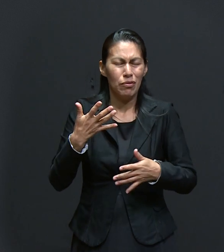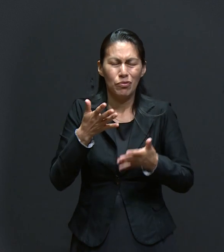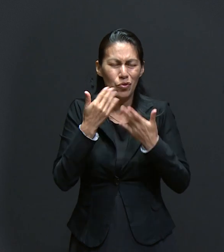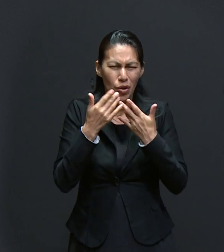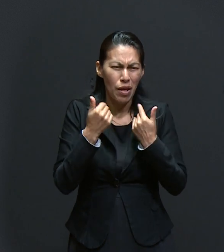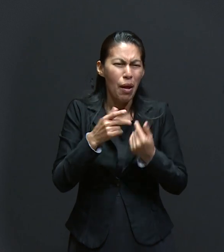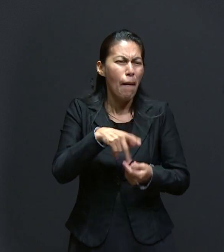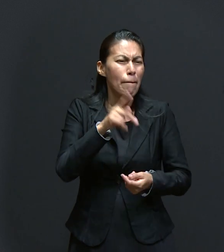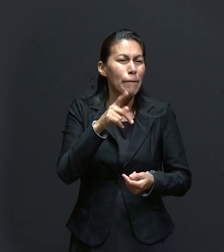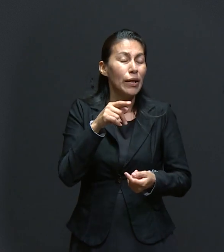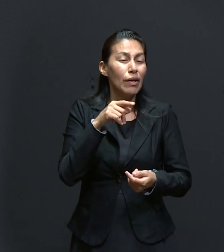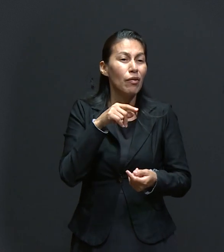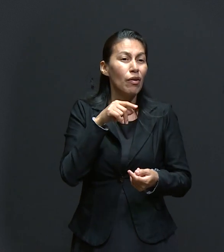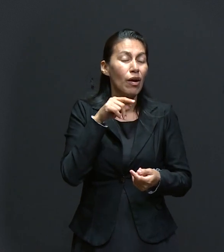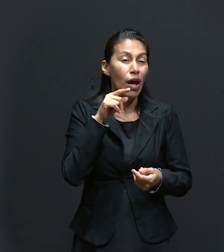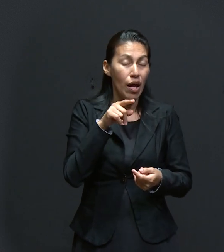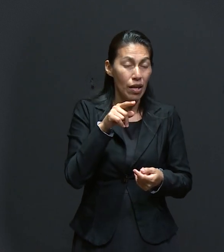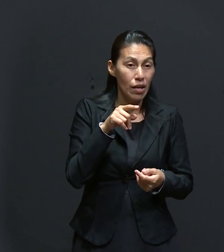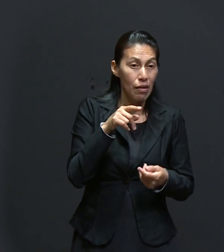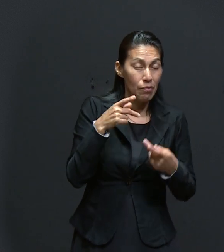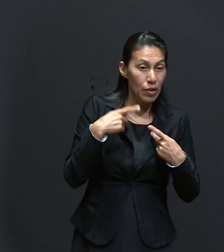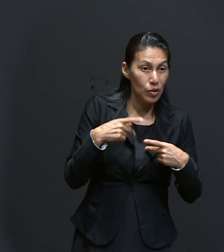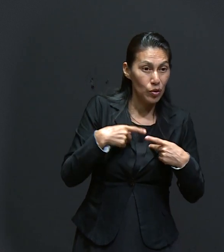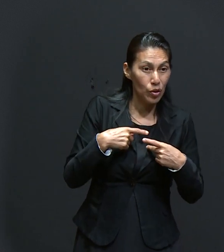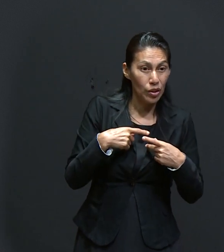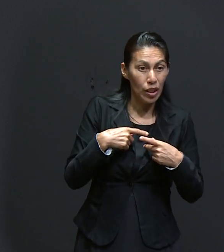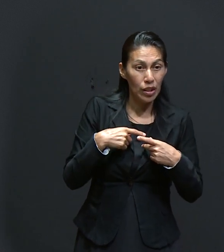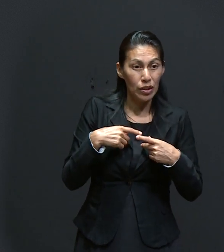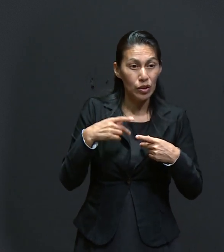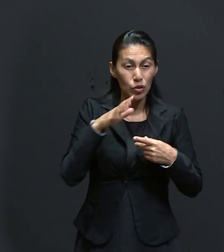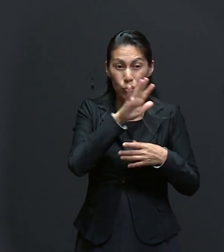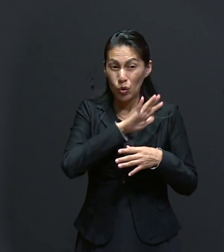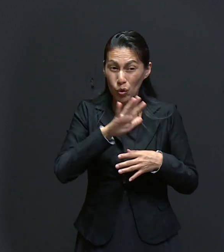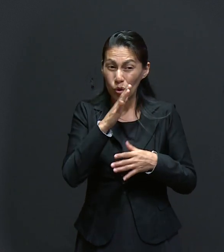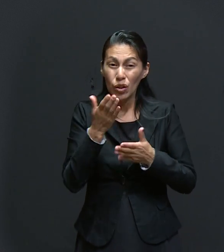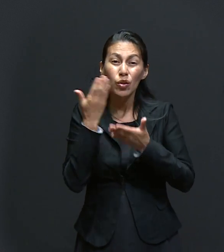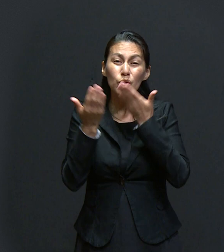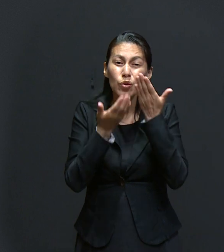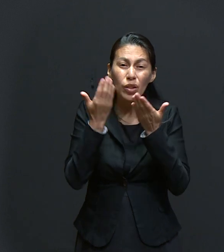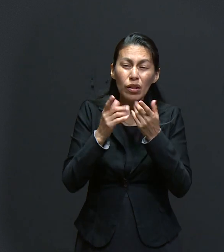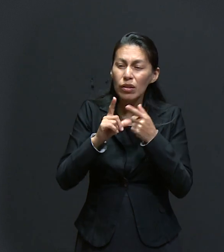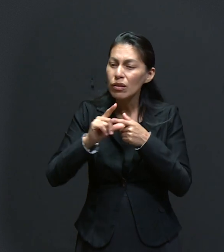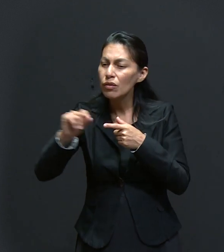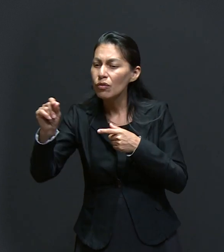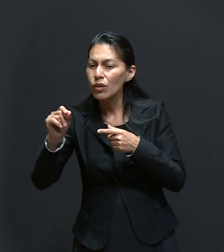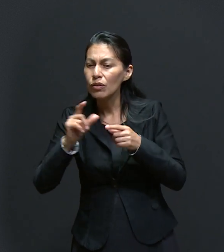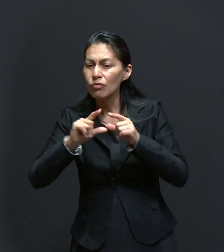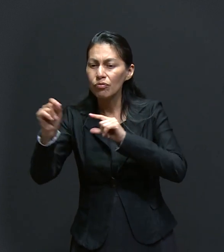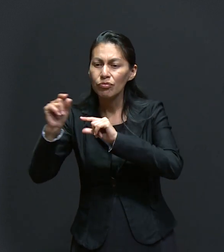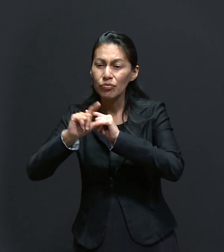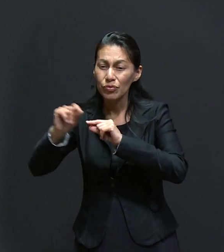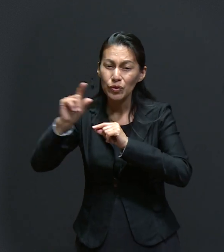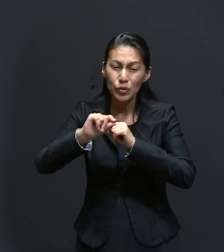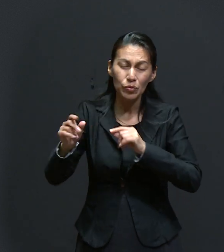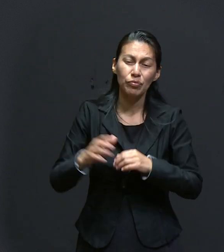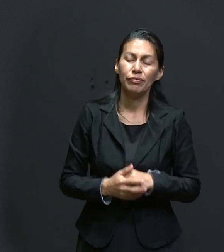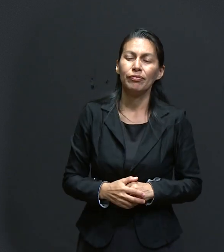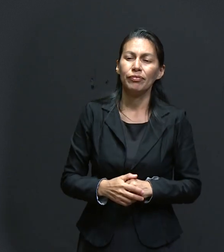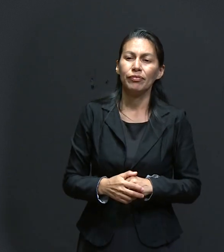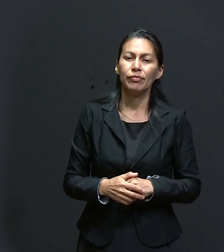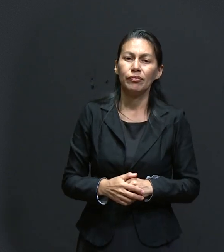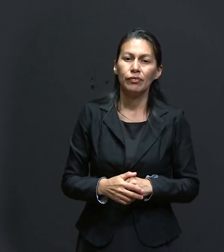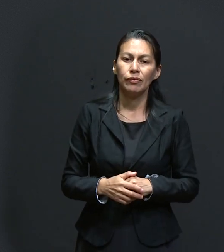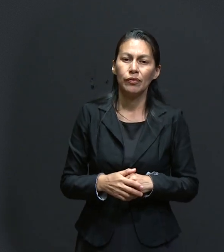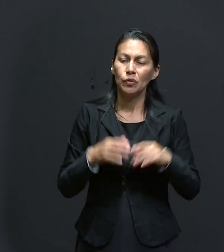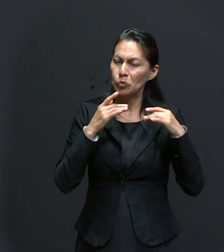pero el primer instante sacaron los evacuaron los estudiantes pero el instante llegaron otras personas que